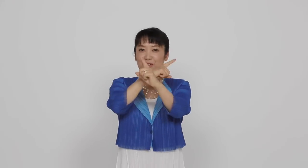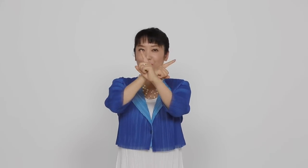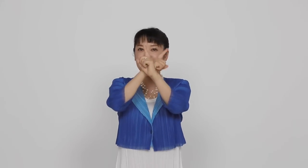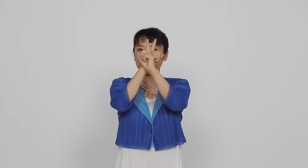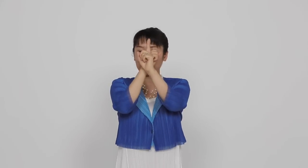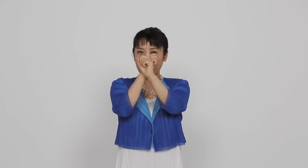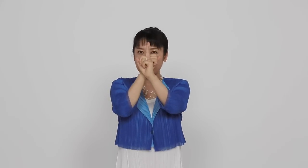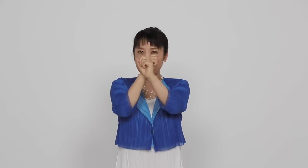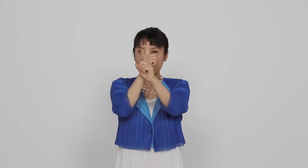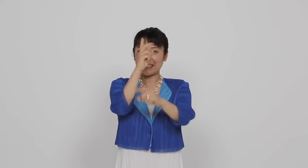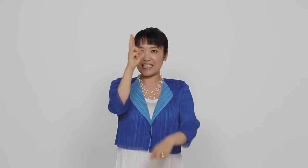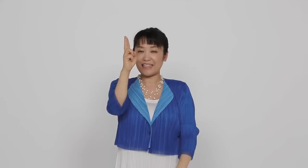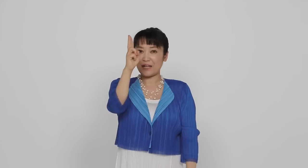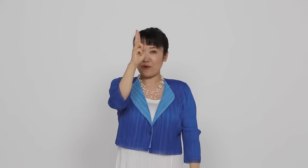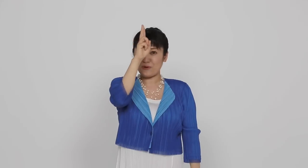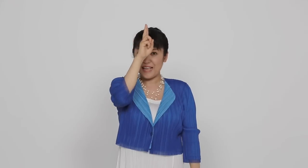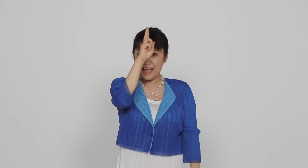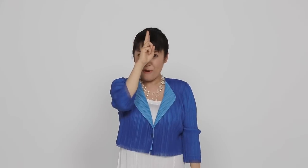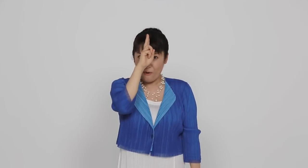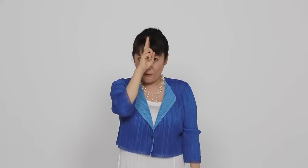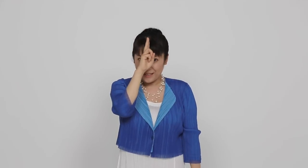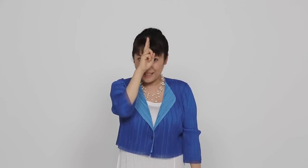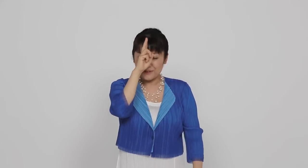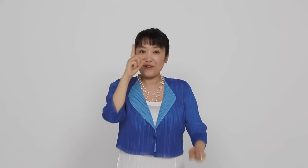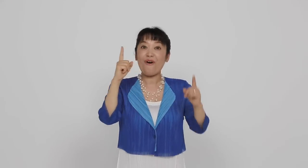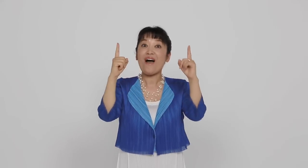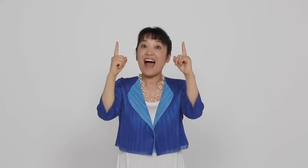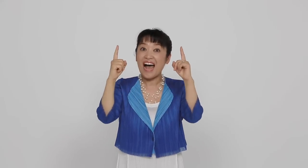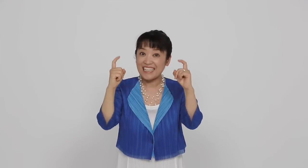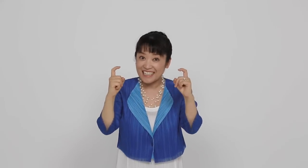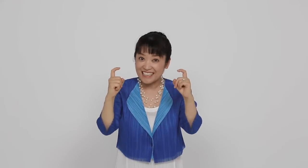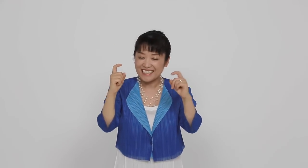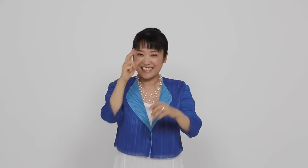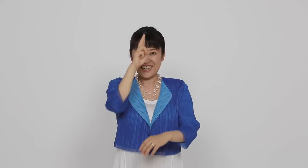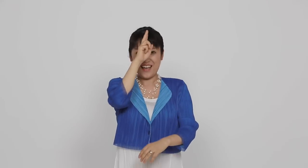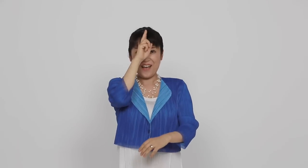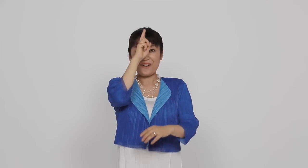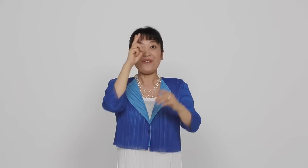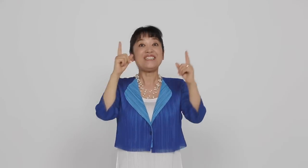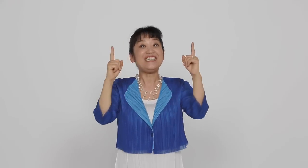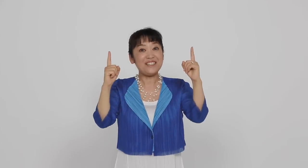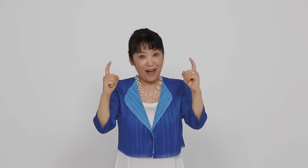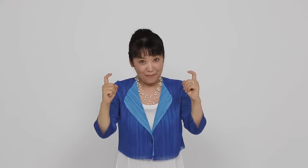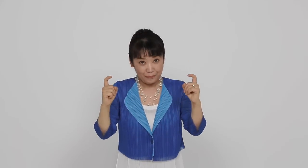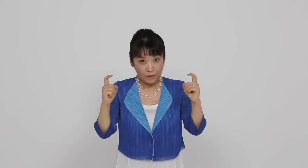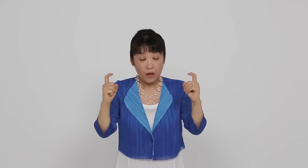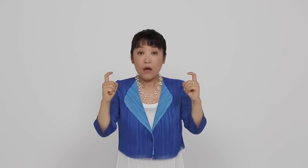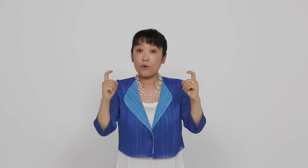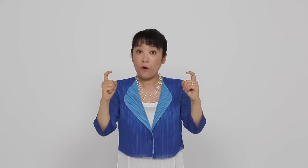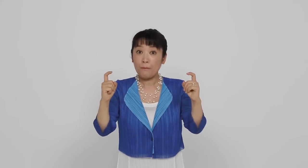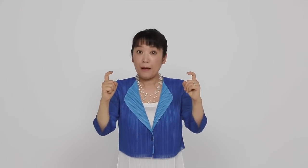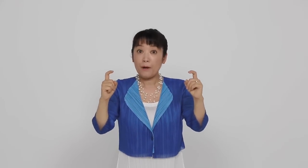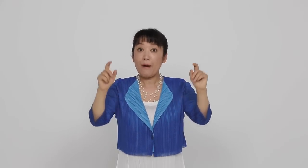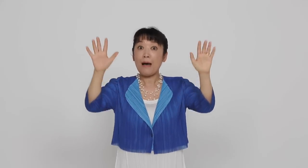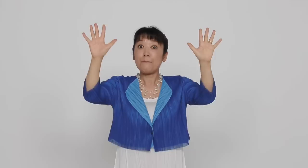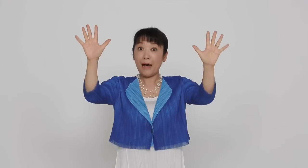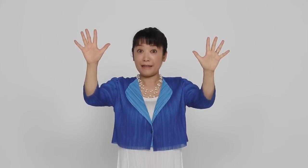長身と短身が重なったここでお昼の挨拶。こんにちは、こんばんははパーです